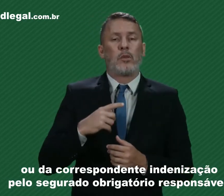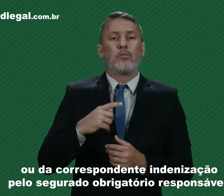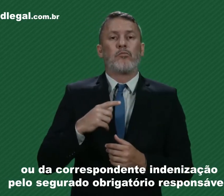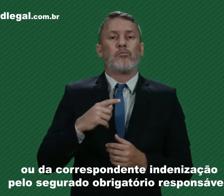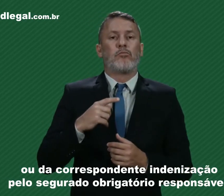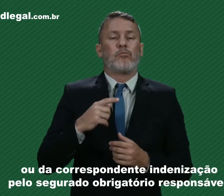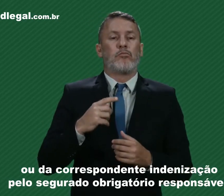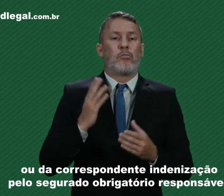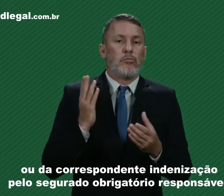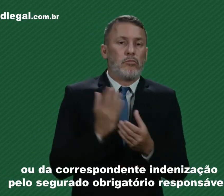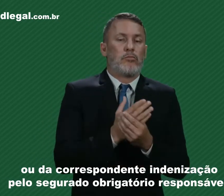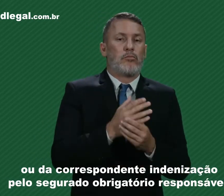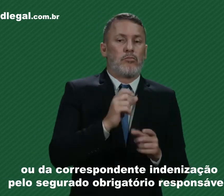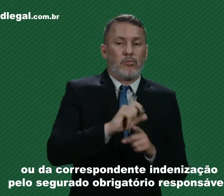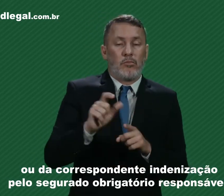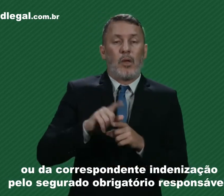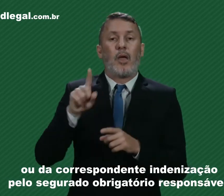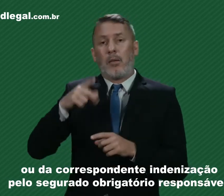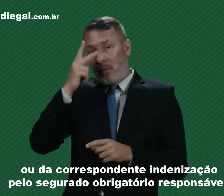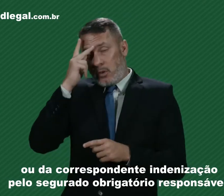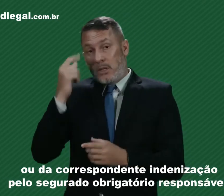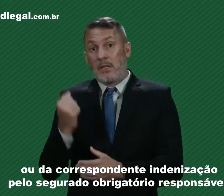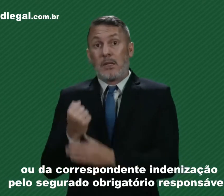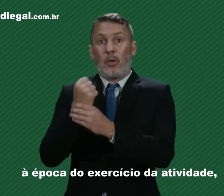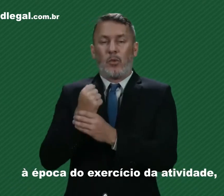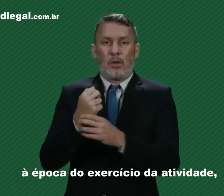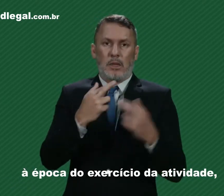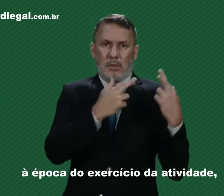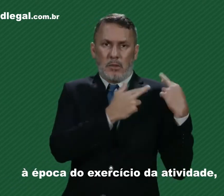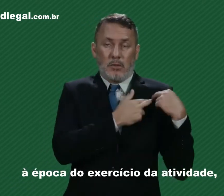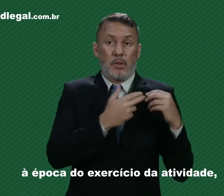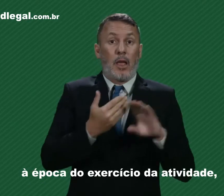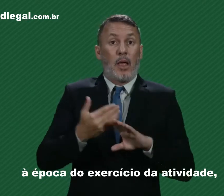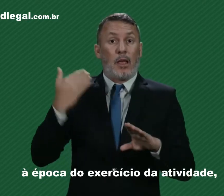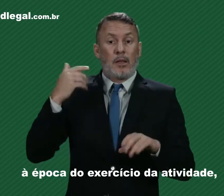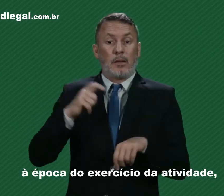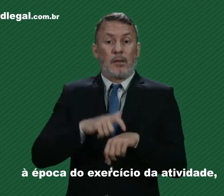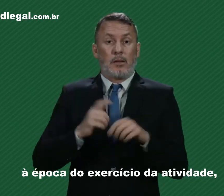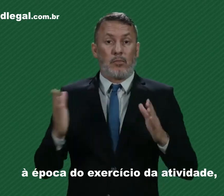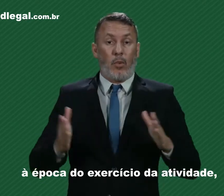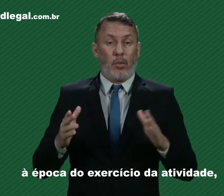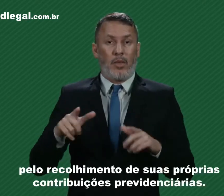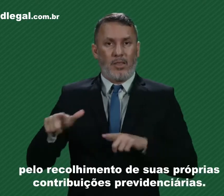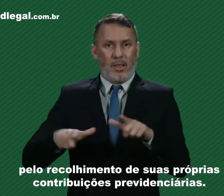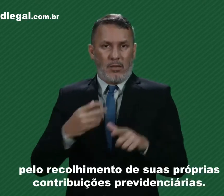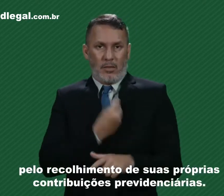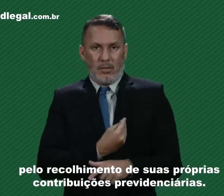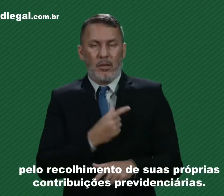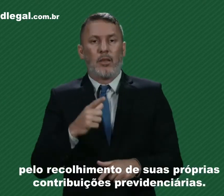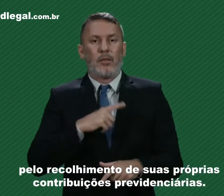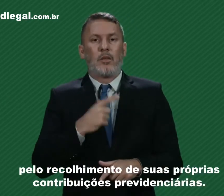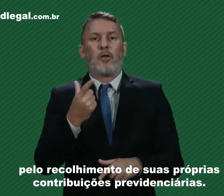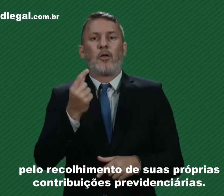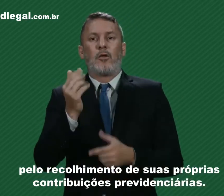correspondente indenização pelo segurado obrigatório responsável à época do exercício da atividade pelo